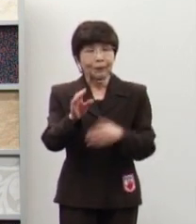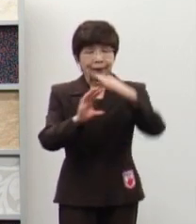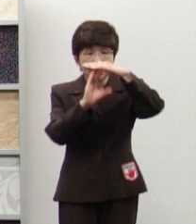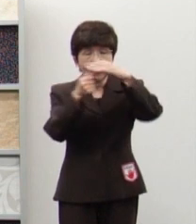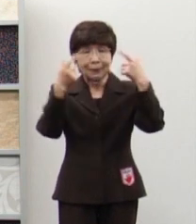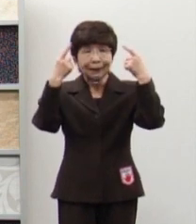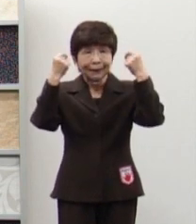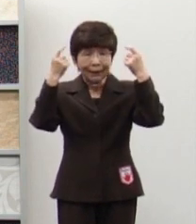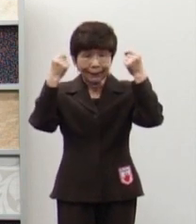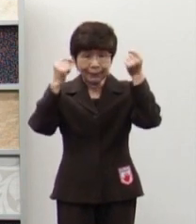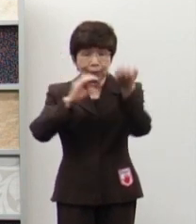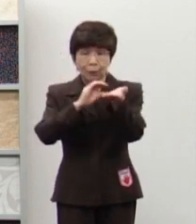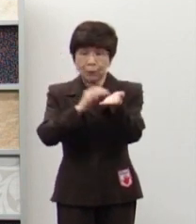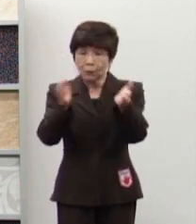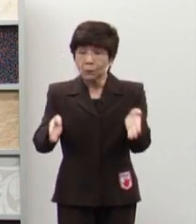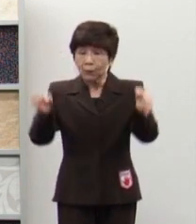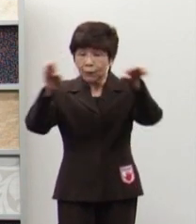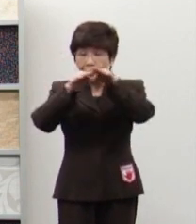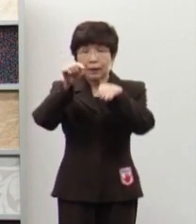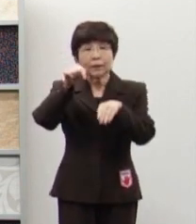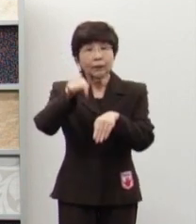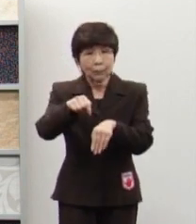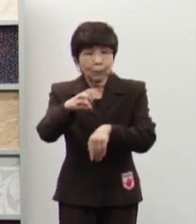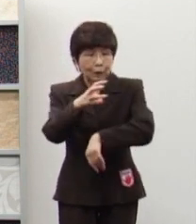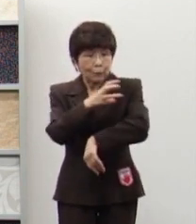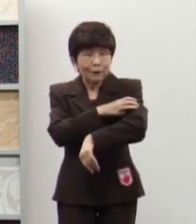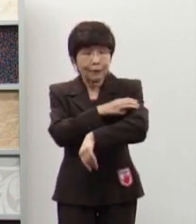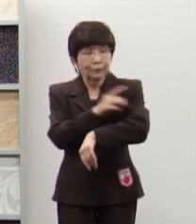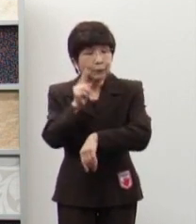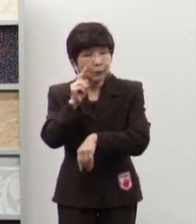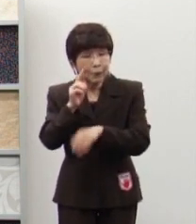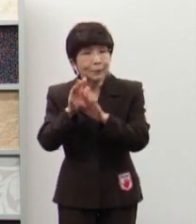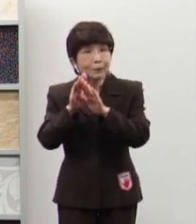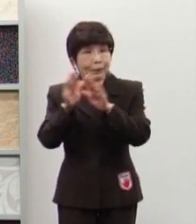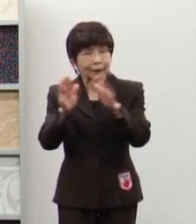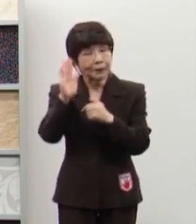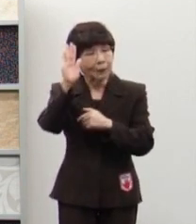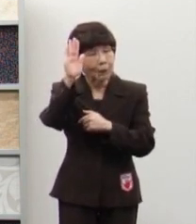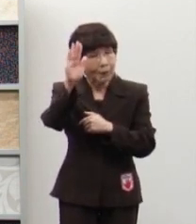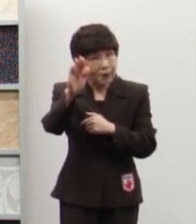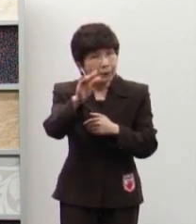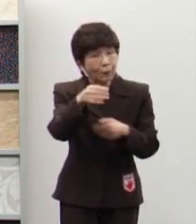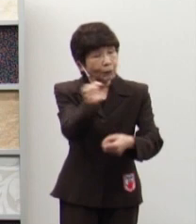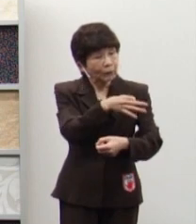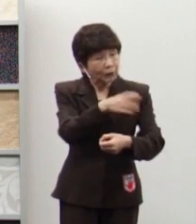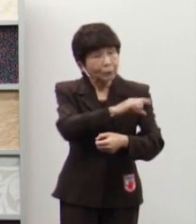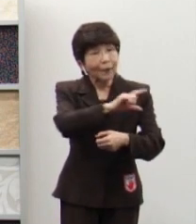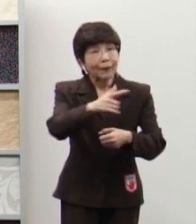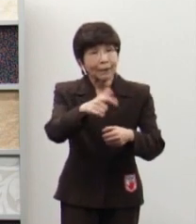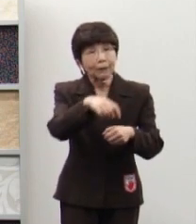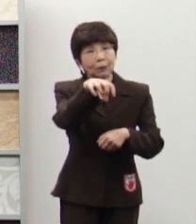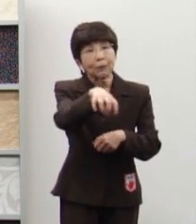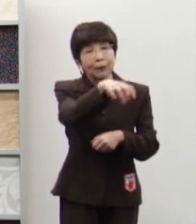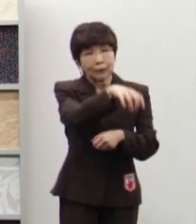センターで接種を開始し、その後大規模接種センターでの接種を検討してまいります。